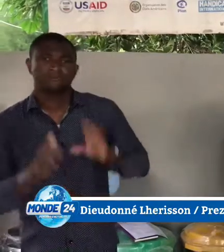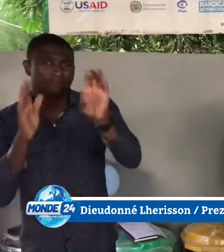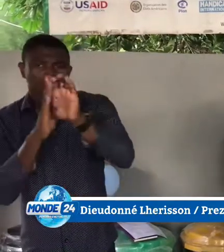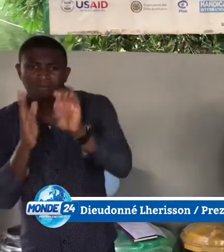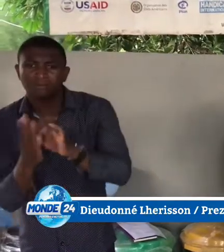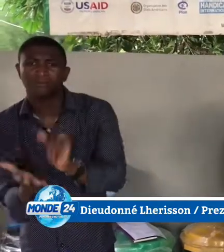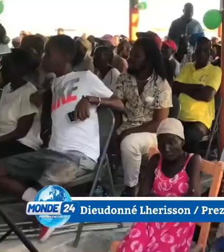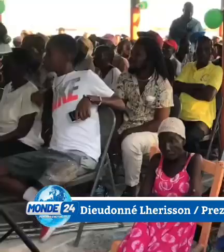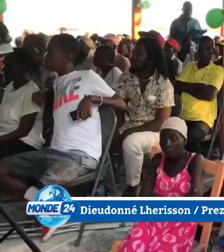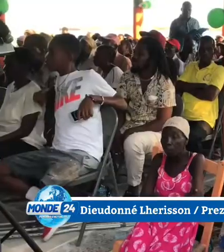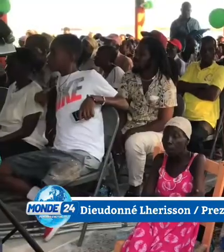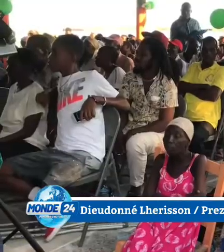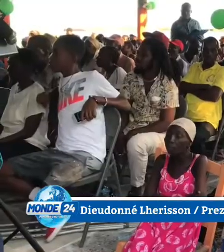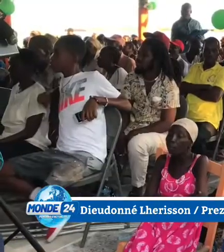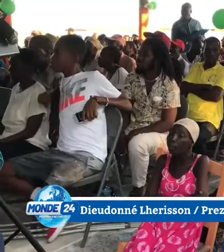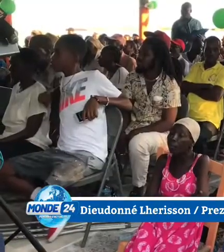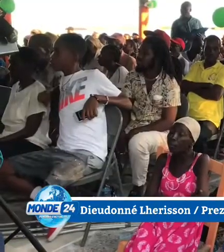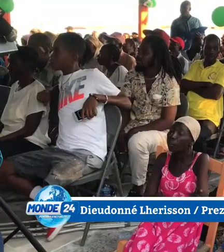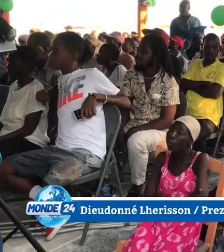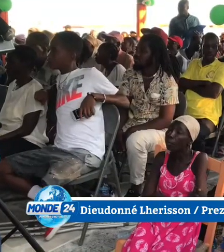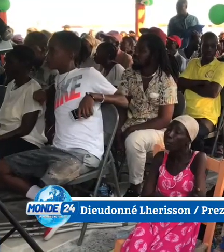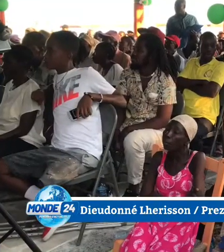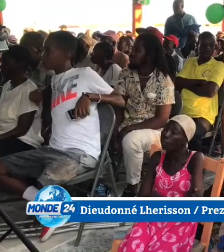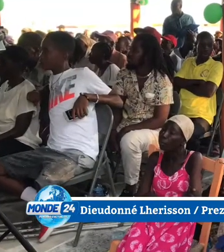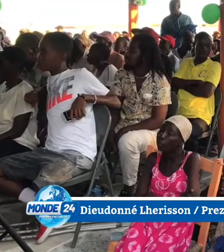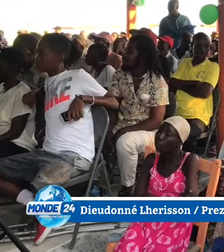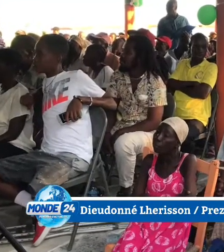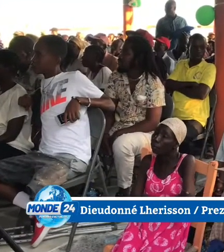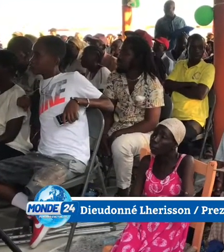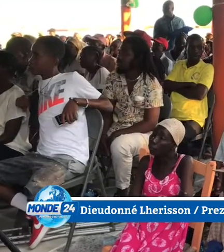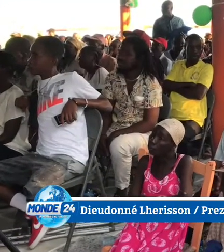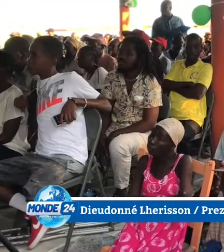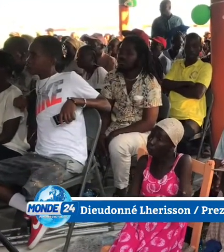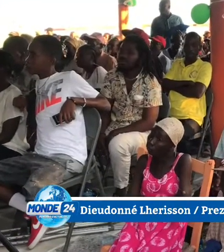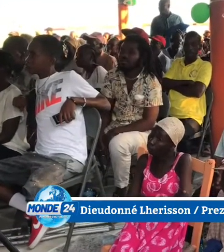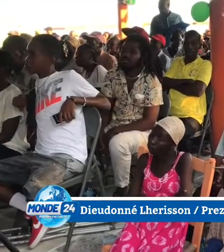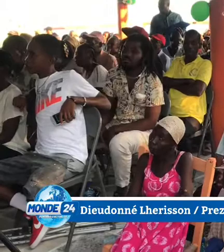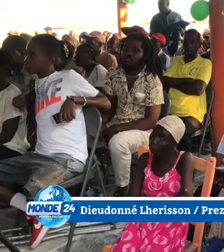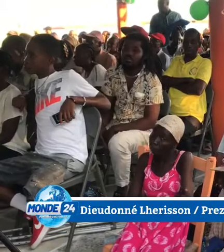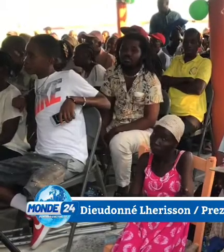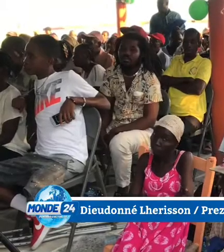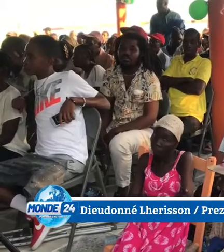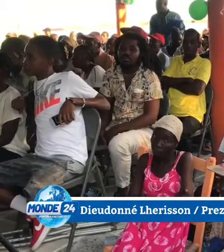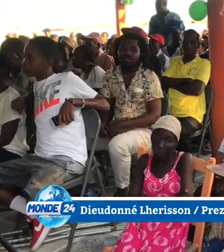l'état ça n'a pas qu'à construire sans ou même mon handicapé.